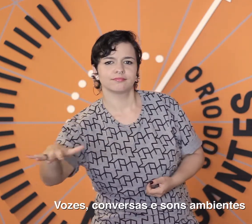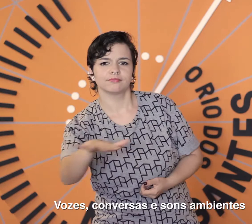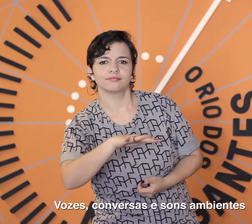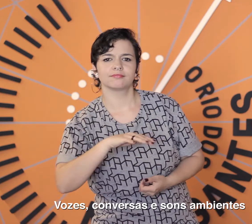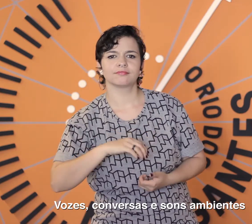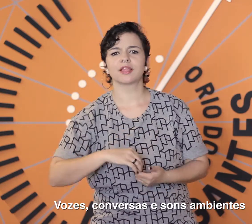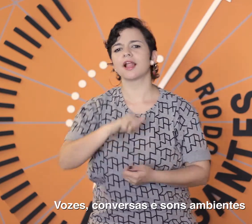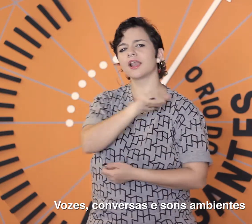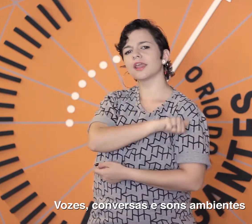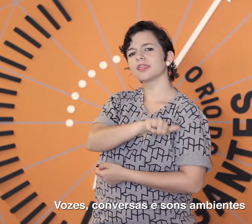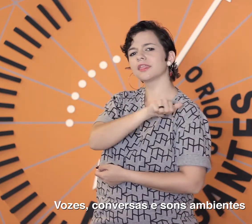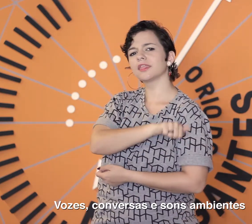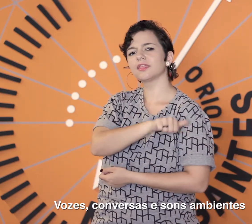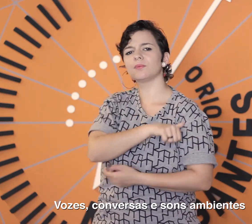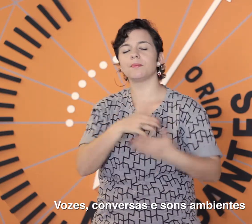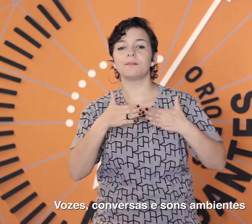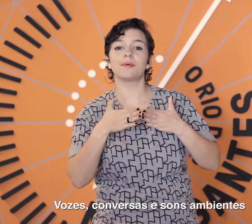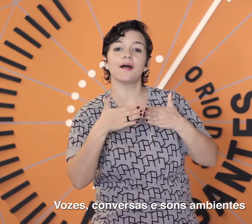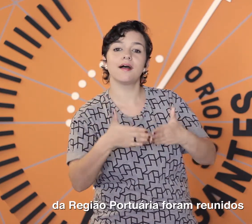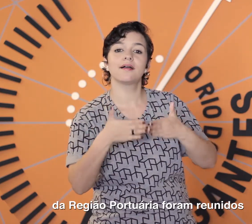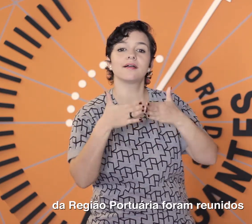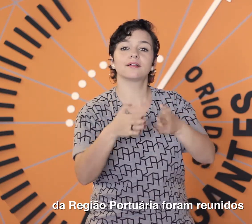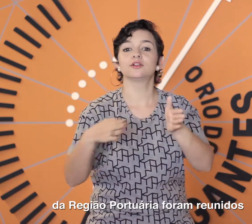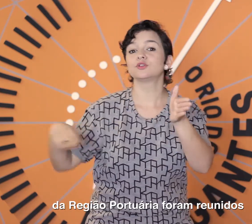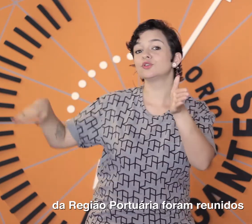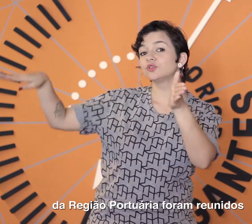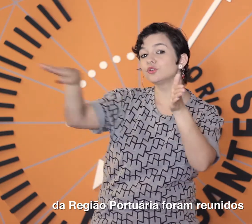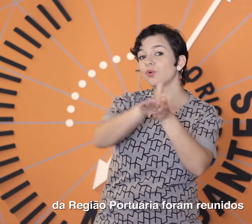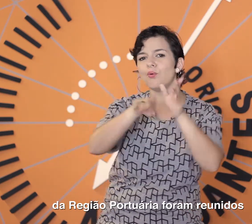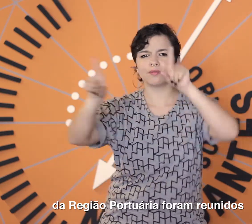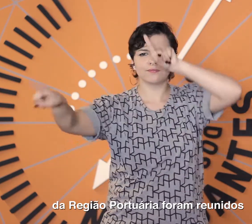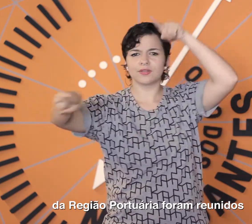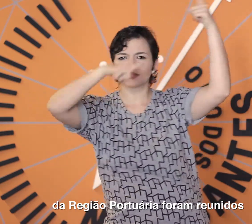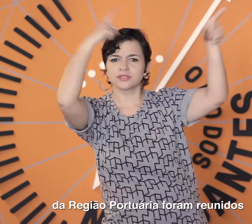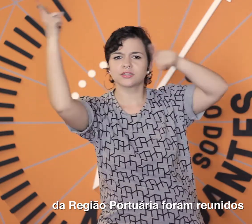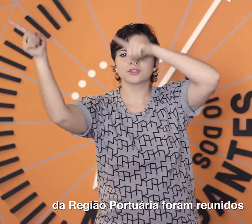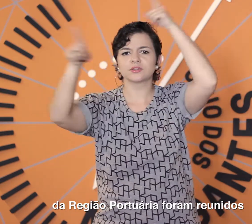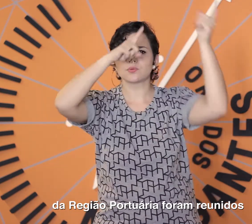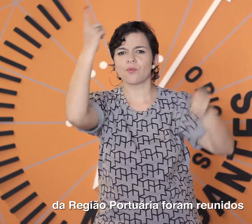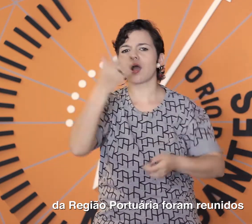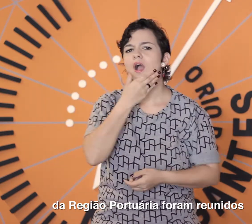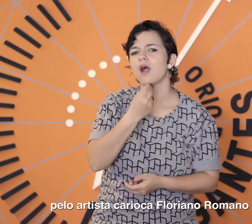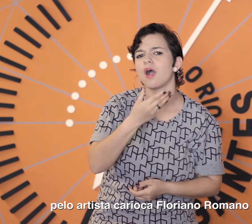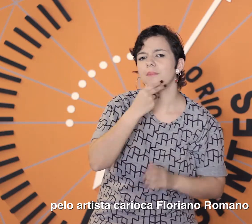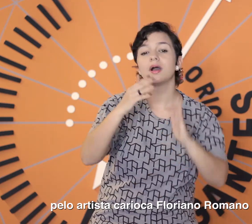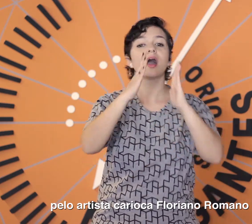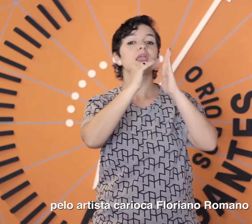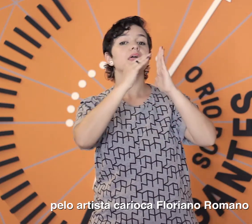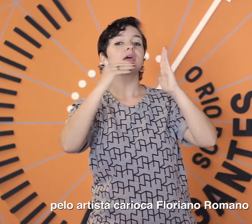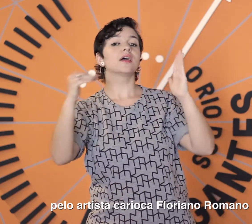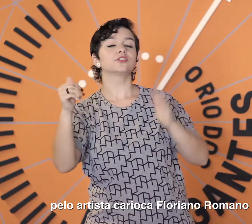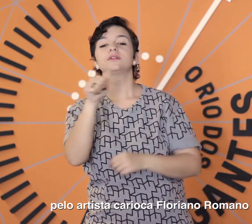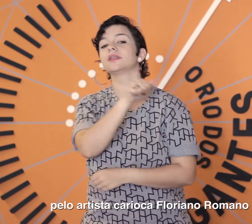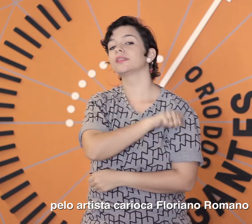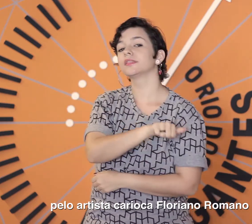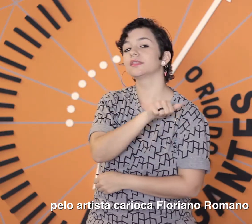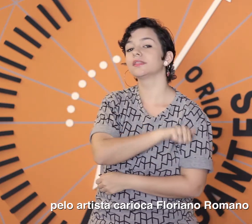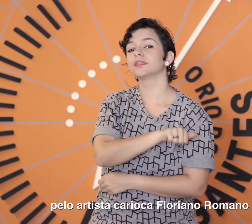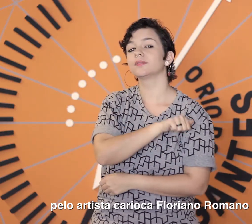Vozes, conversas e sons ambientes da região portuária foram reunidos pelo artista carioca Floriano